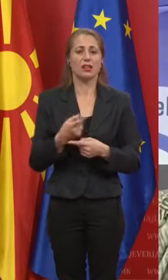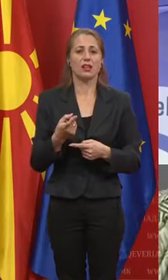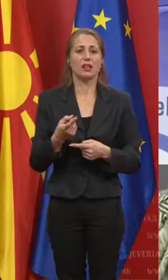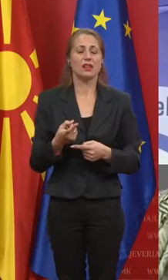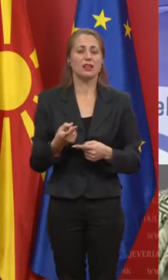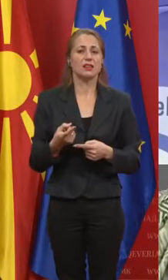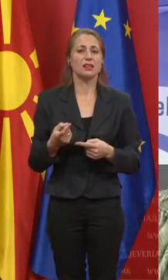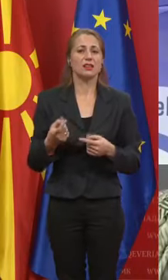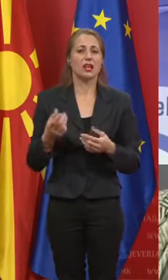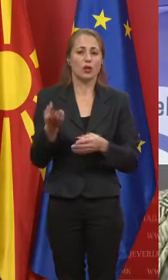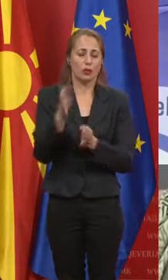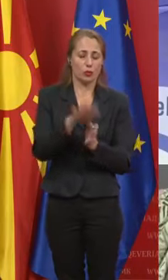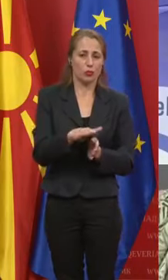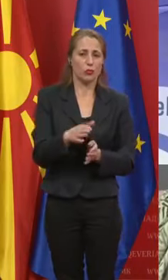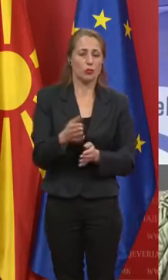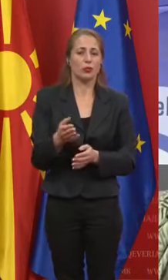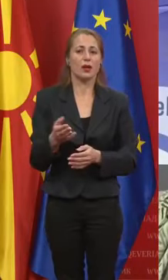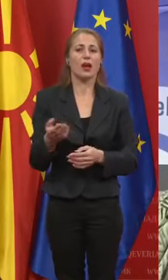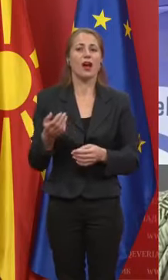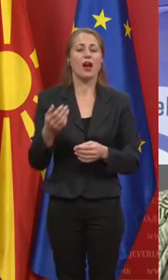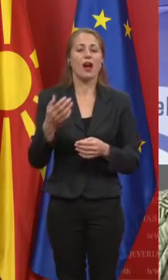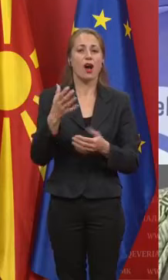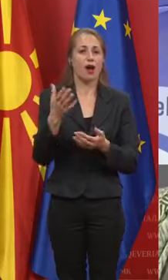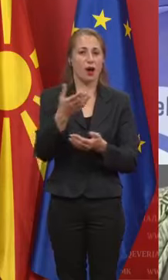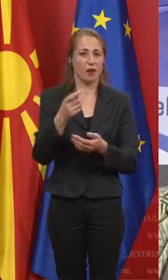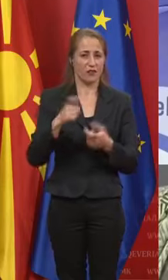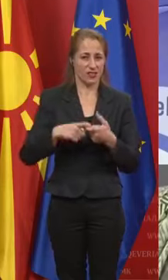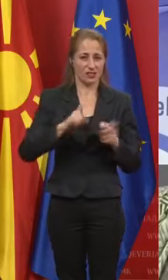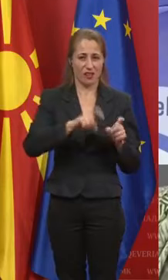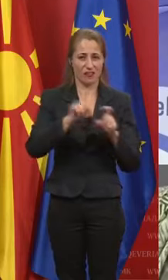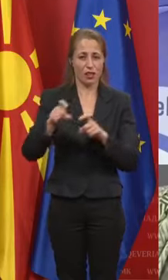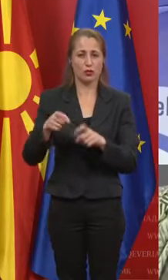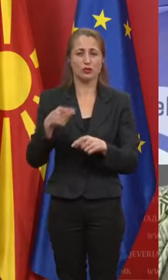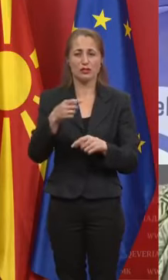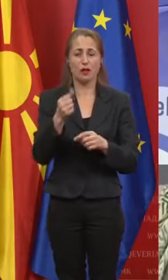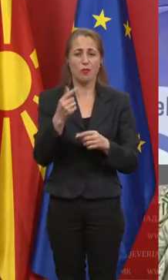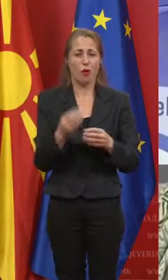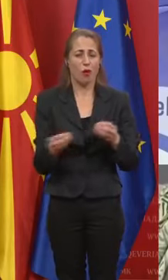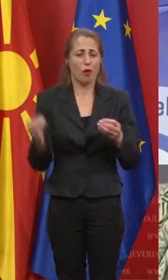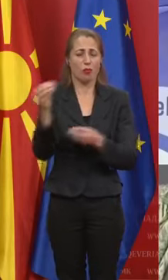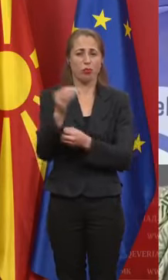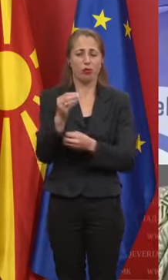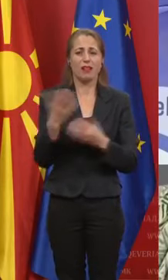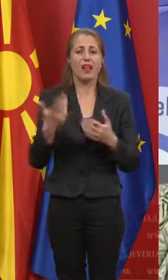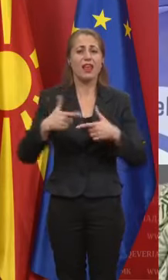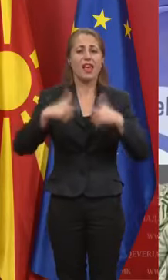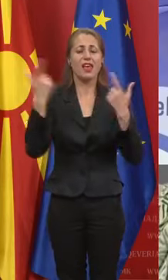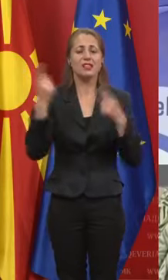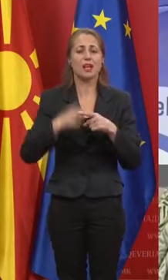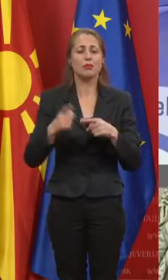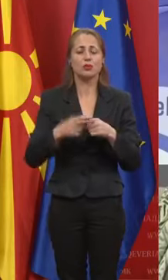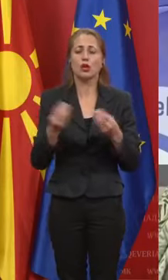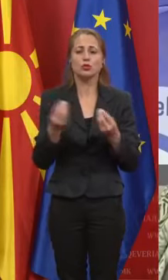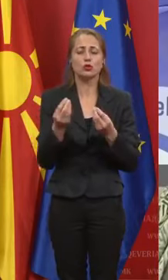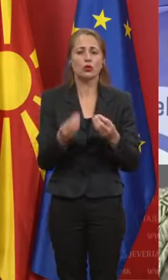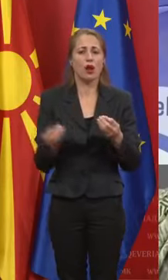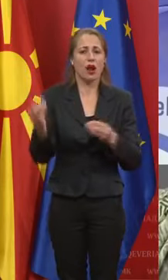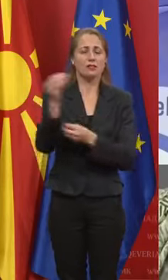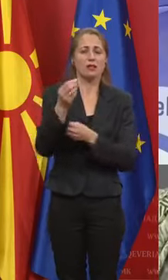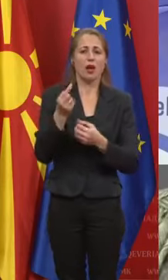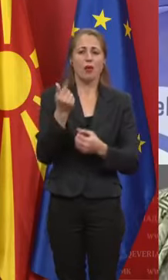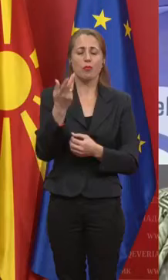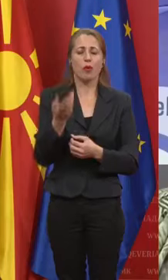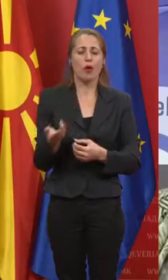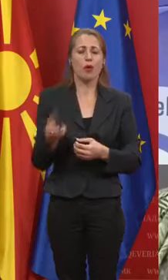со коронавирусот, нивниот број е се поголем. Дали е јасна причината зошто расте толку бројот